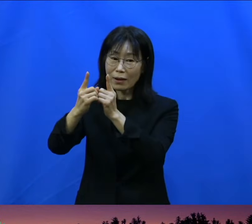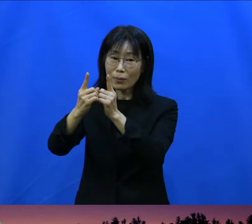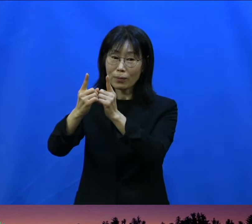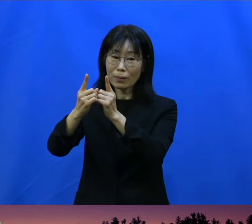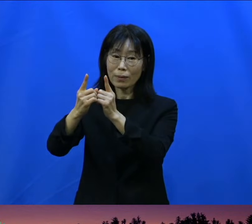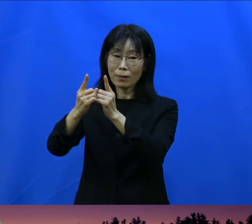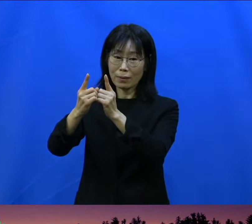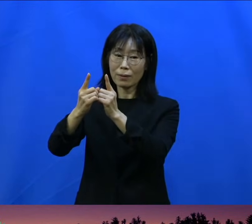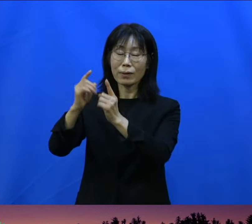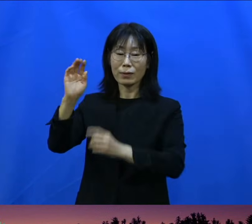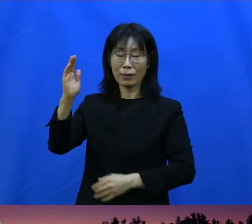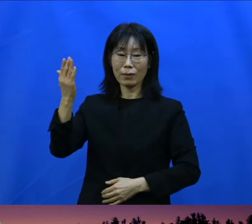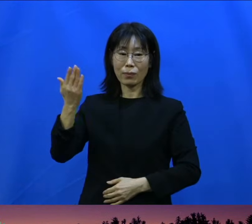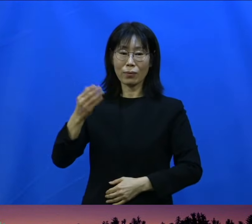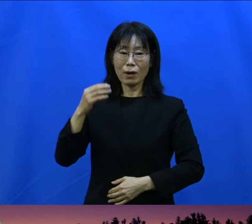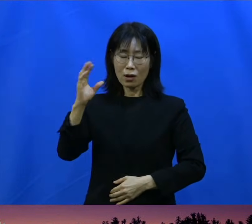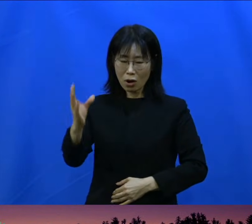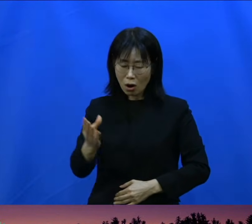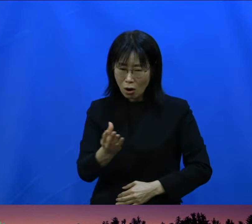거룩이 생명이에요.